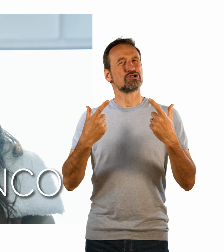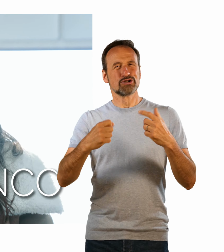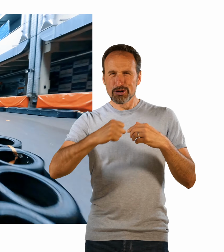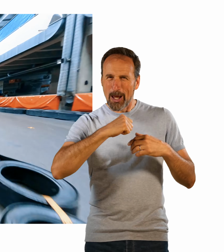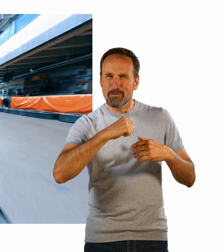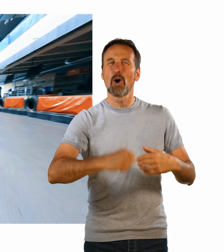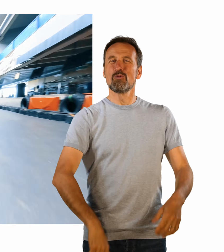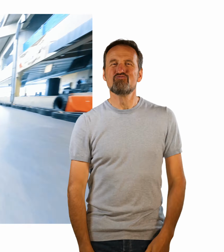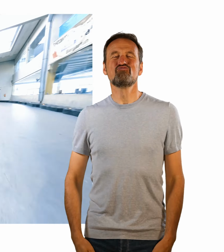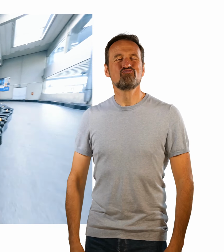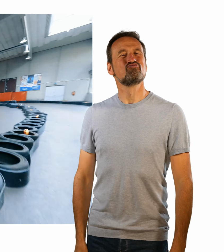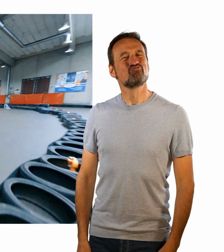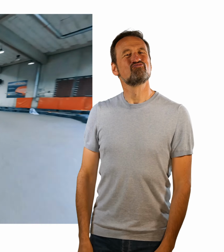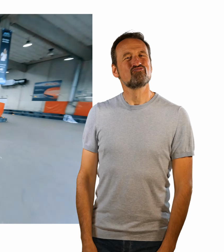Tempo.